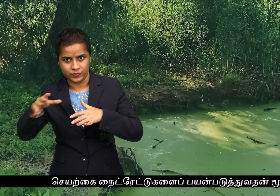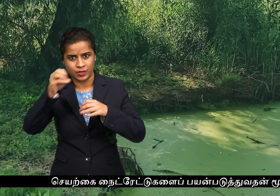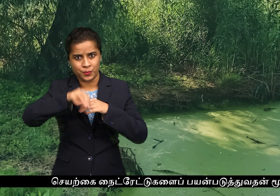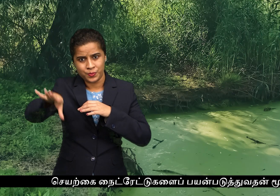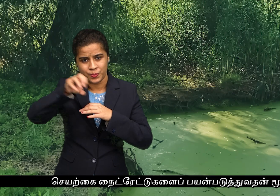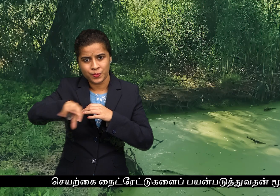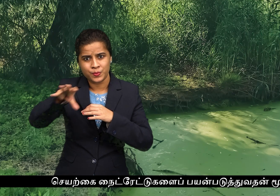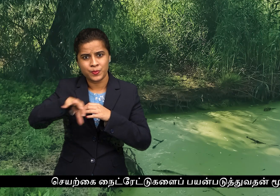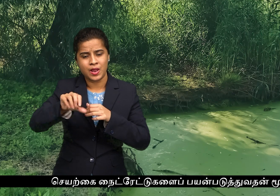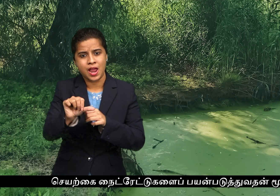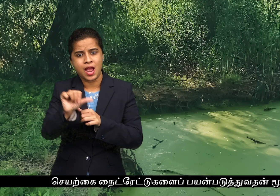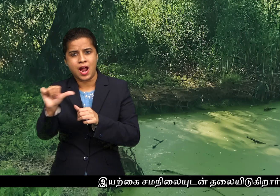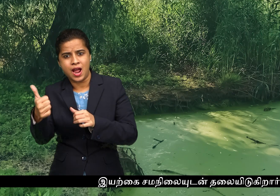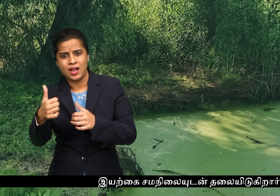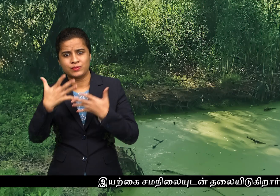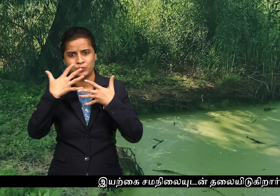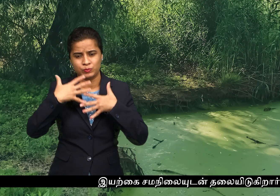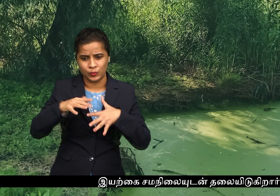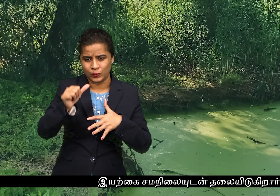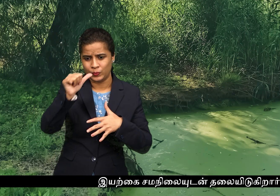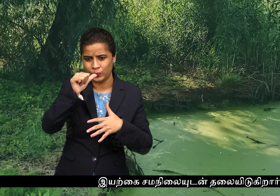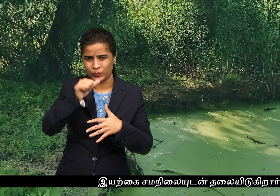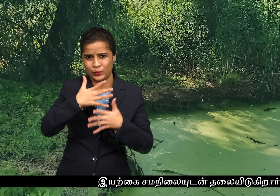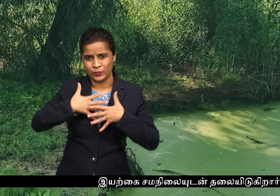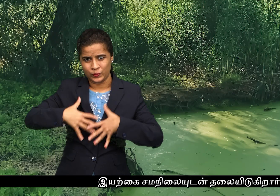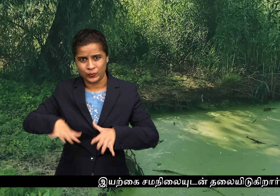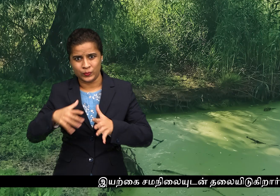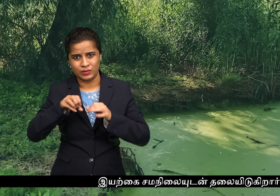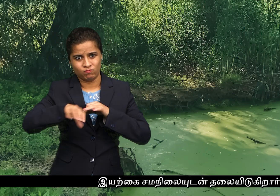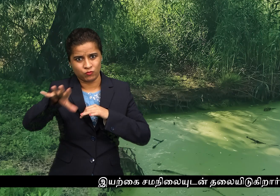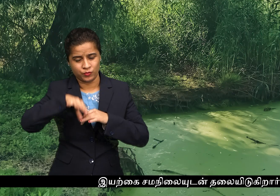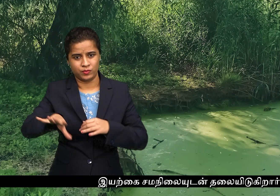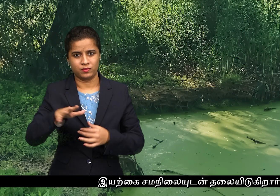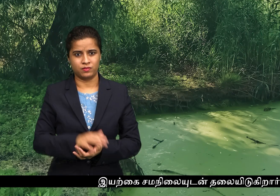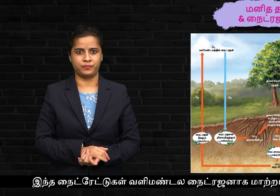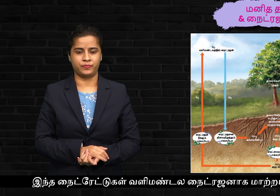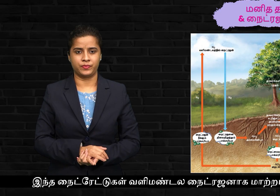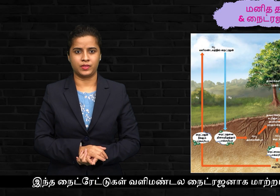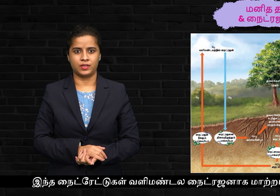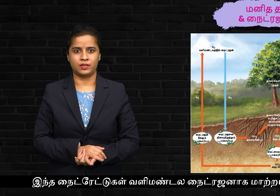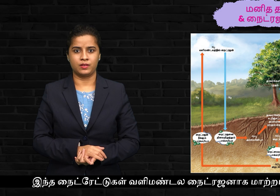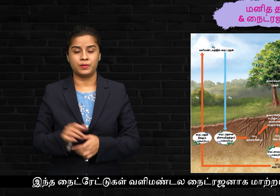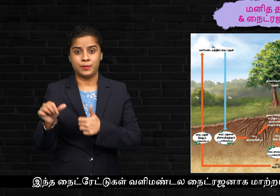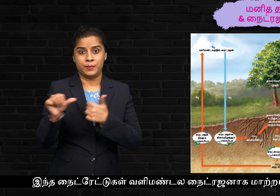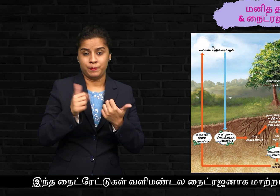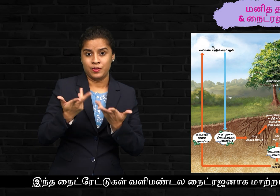மூலம் மனிதர்கள் இயற்கை சமநிலையுடன் தலையிடுகிறார்கள். இந்த நைட்ரேட்டுகள்